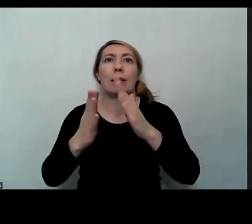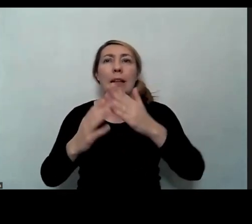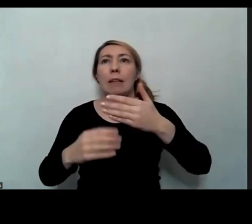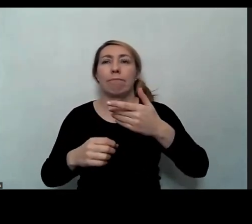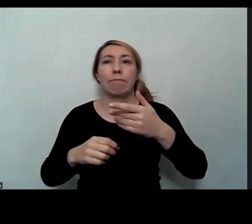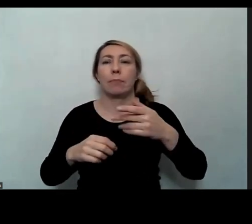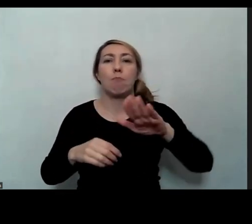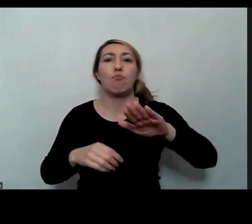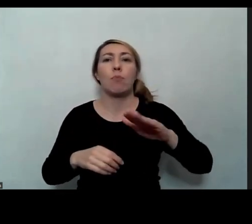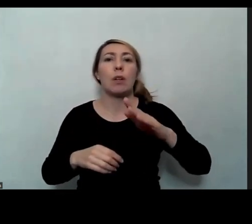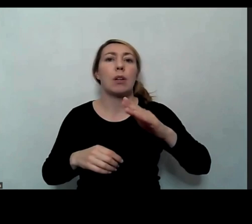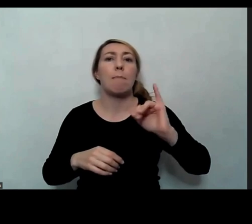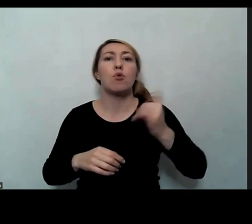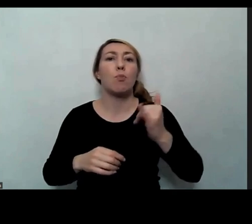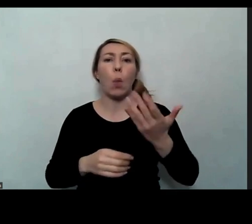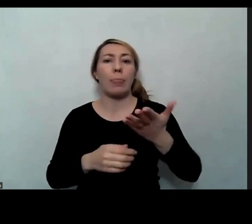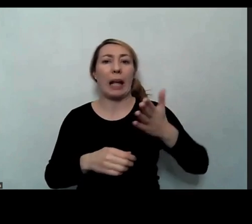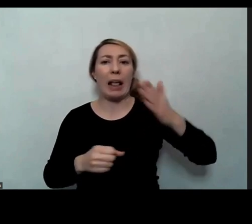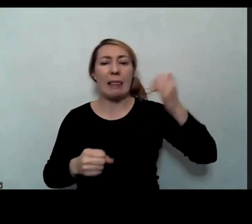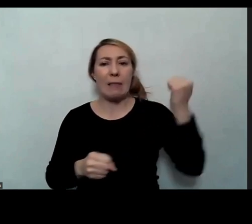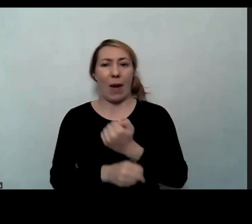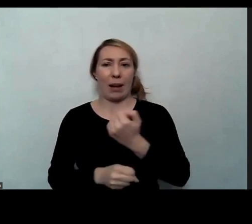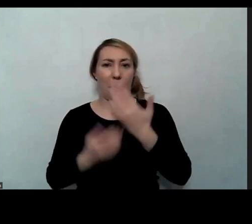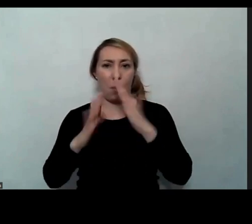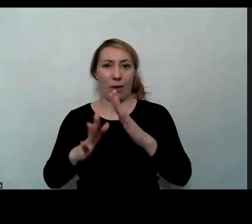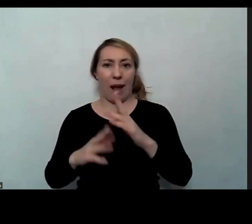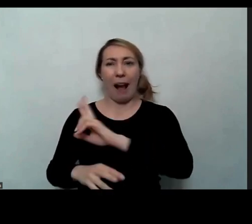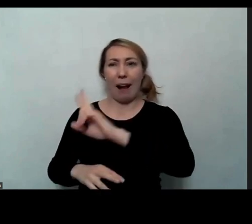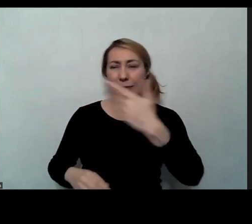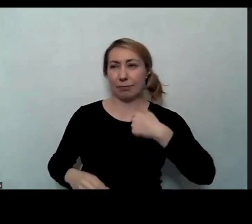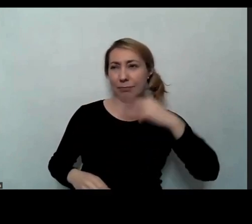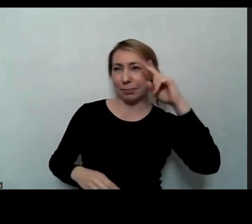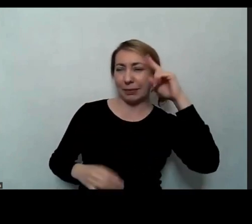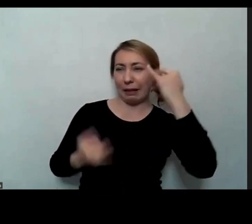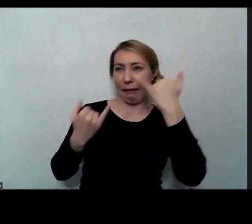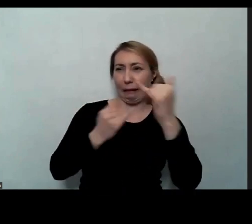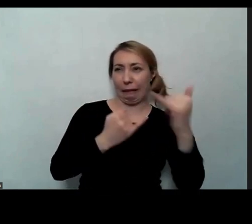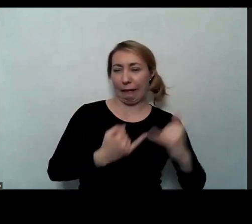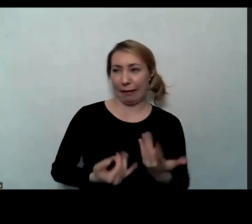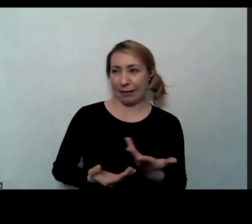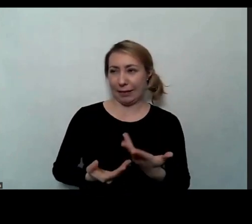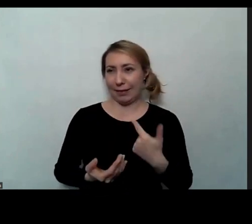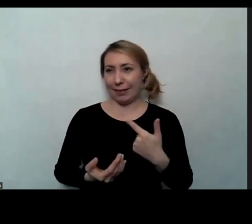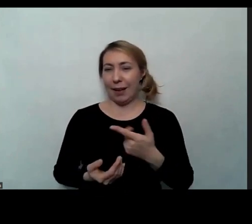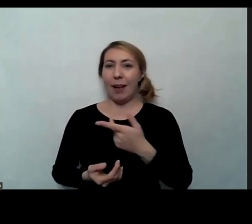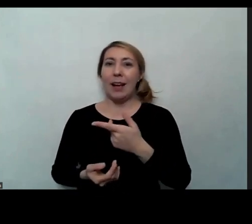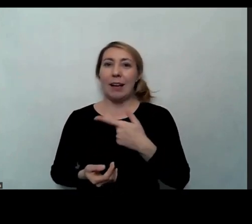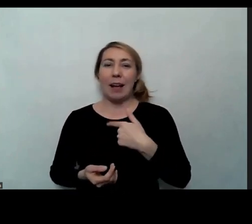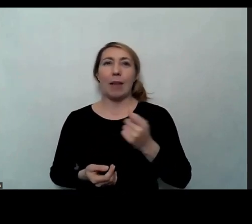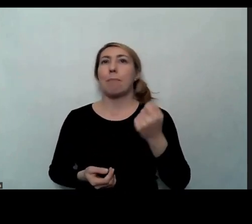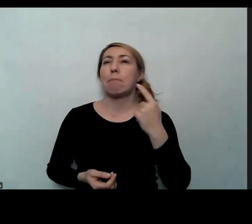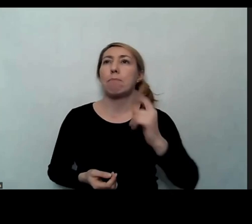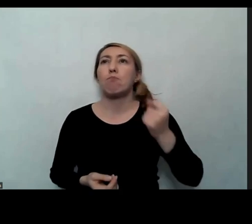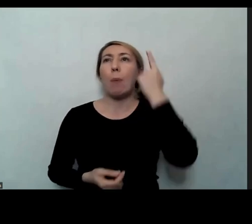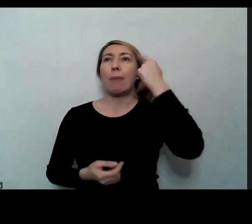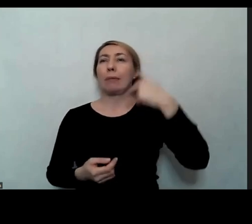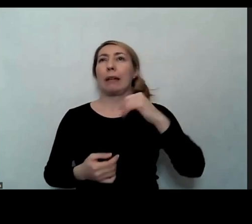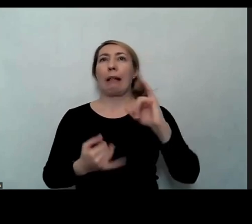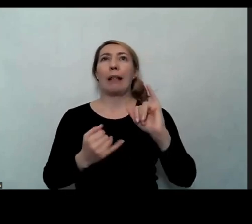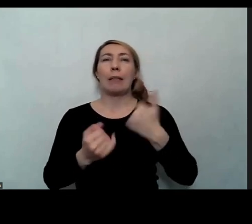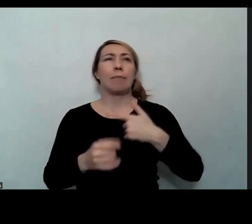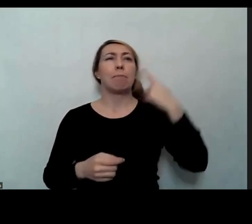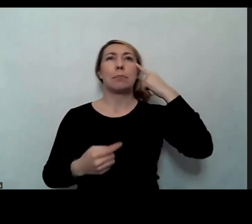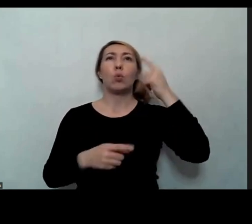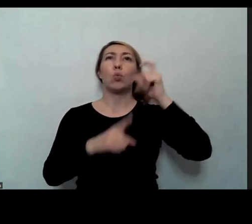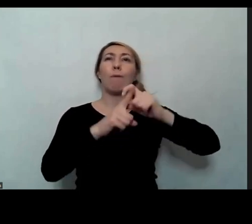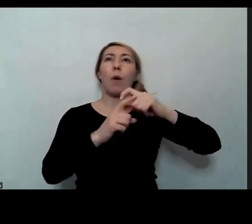przymiotnik twardy. No różne miałyśmy, każda ma z nas też inne skojarzenia, każdemu coś innego pierwsze przychodzi do głowy, gdy myślę